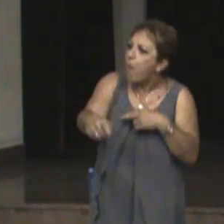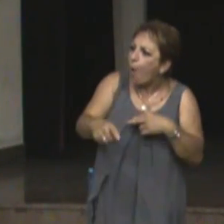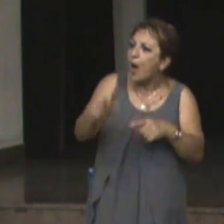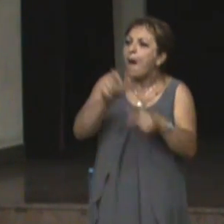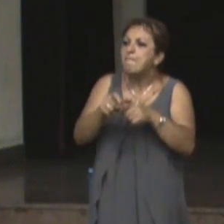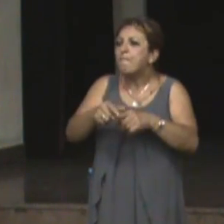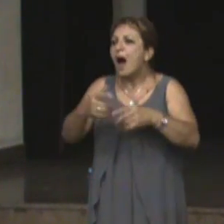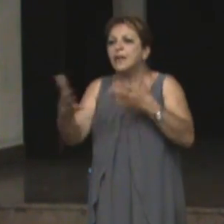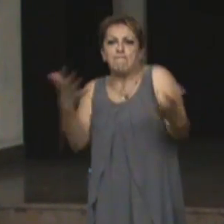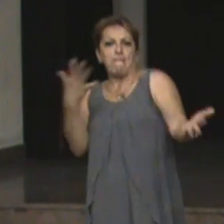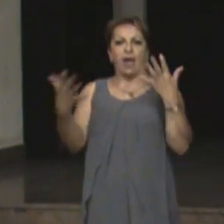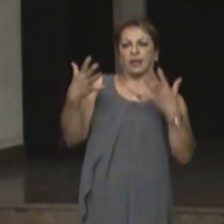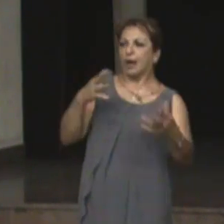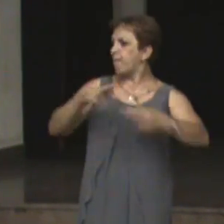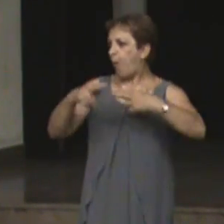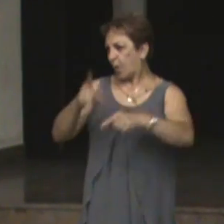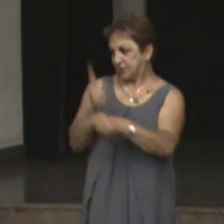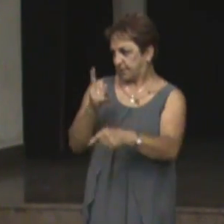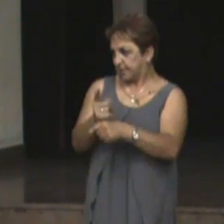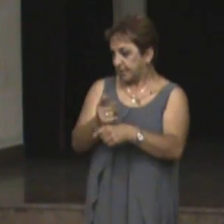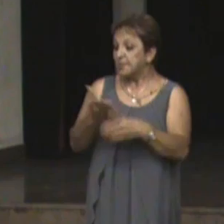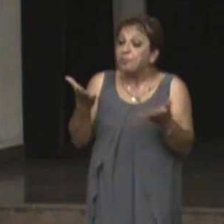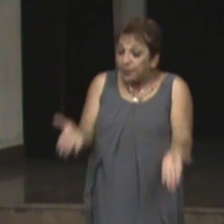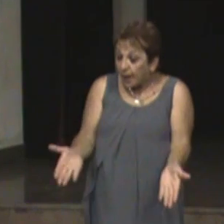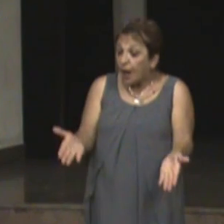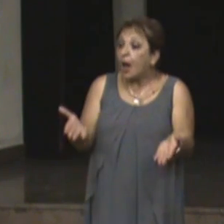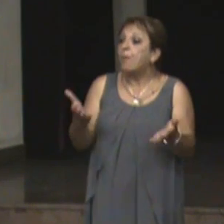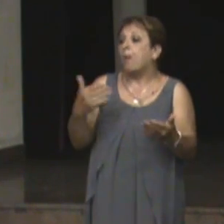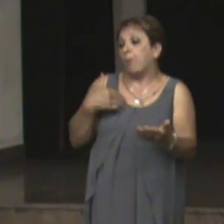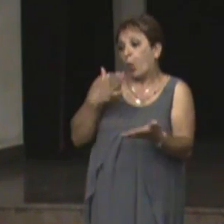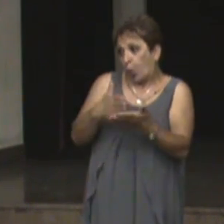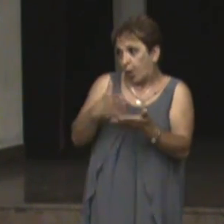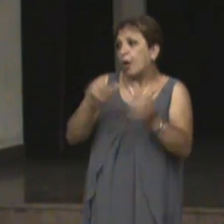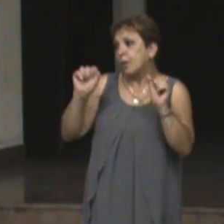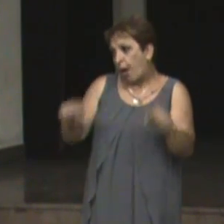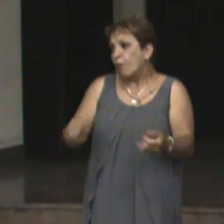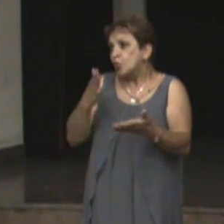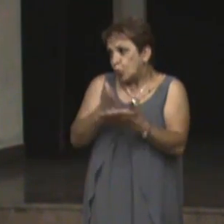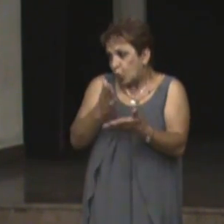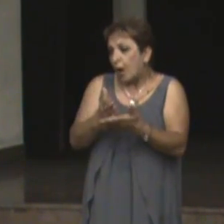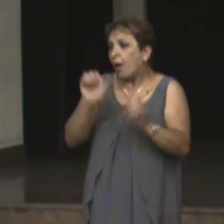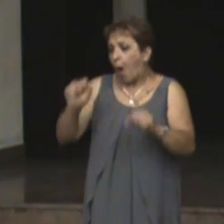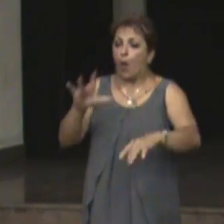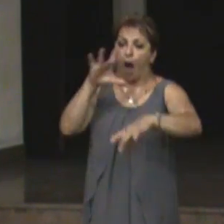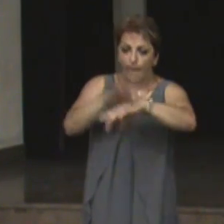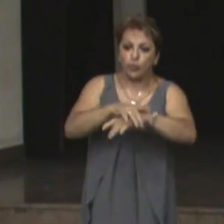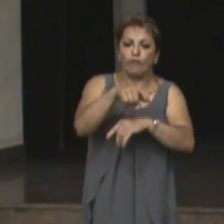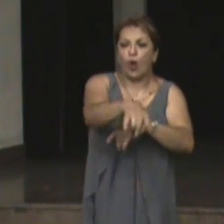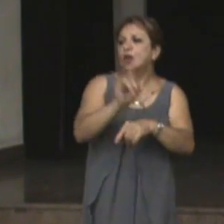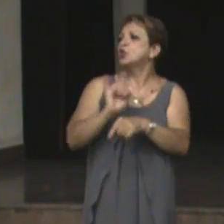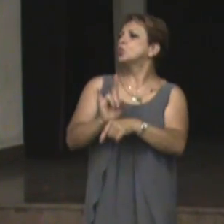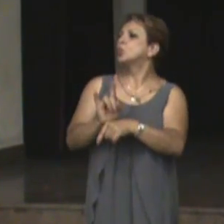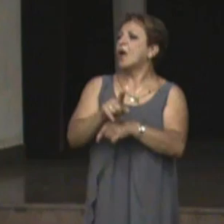չեն համապատասխանում։ Բարեբախտաբար մենք ունենք այսօր այդ հնարավորությունը, փաստելու, որ դրանք սուտ հրատարակություններ են